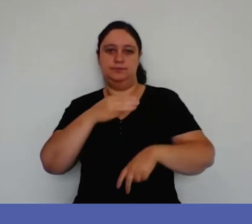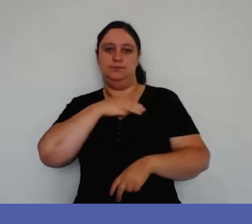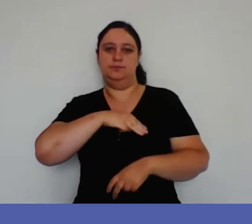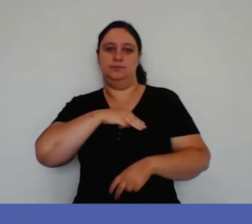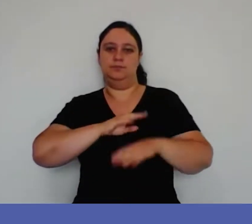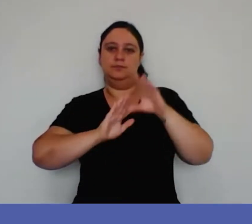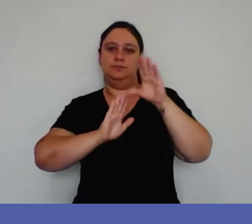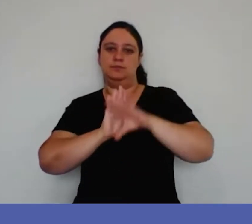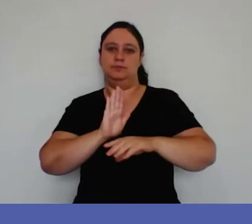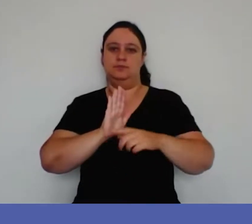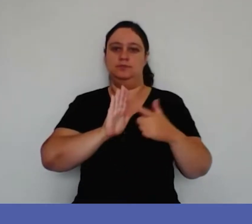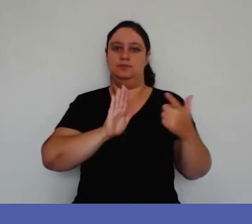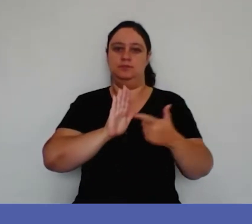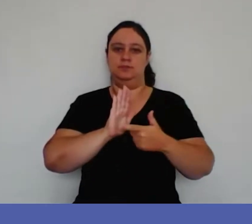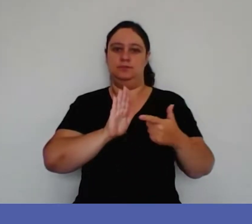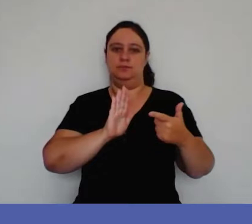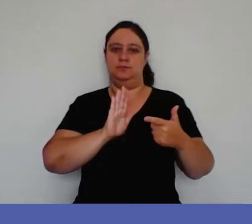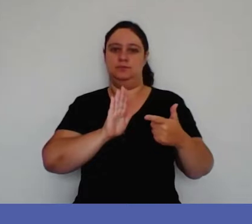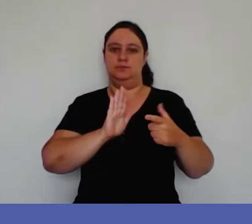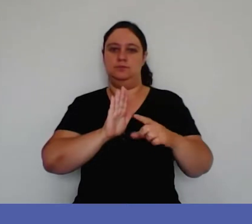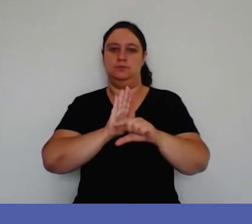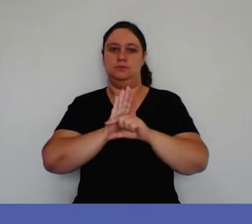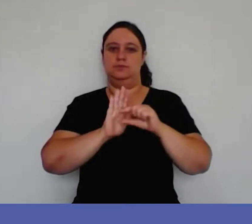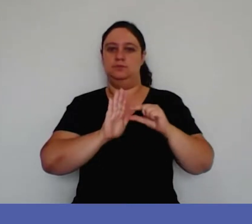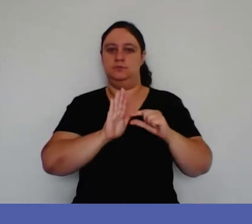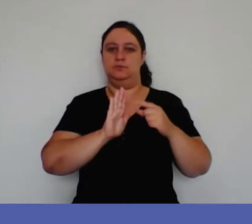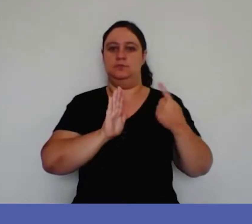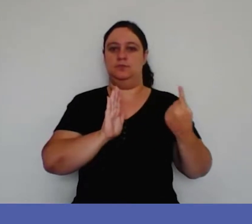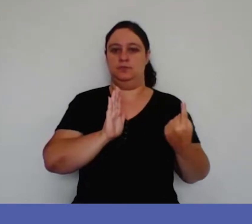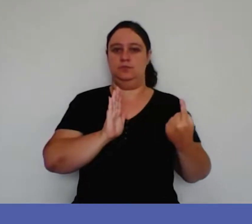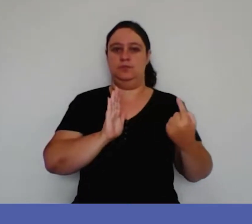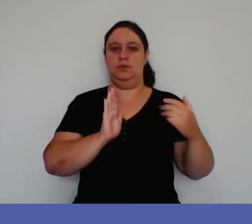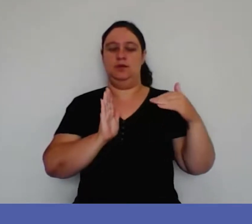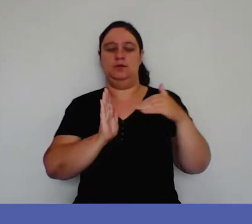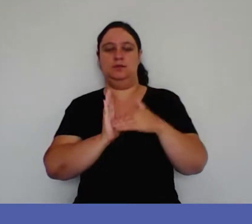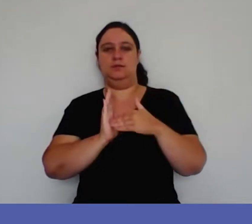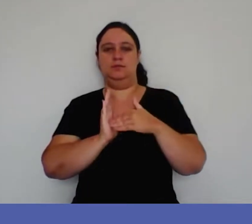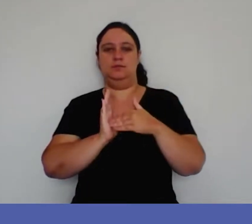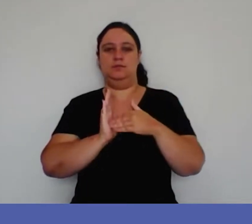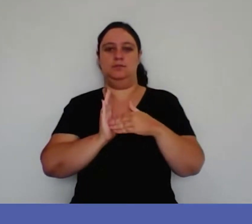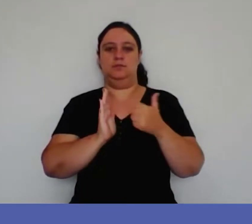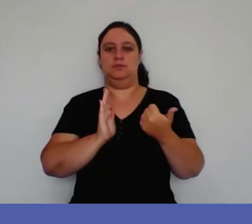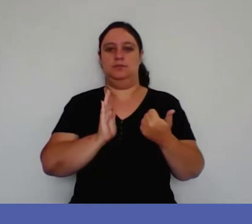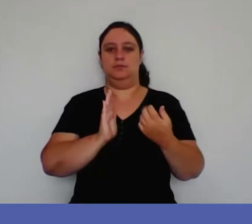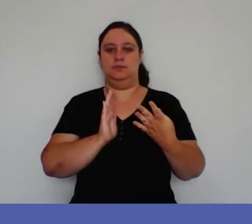22, versículos de 1 até 14.